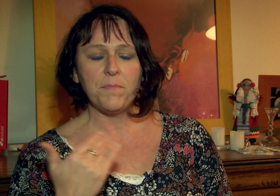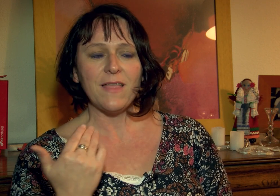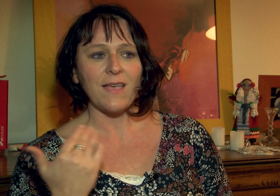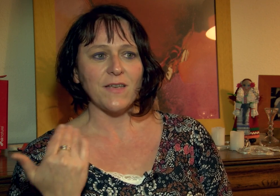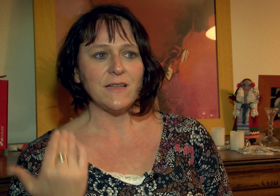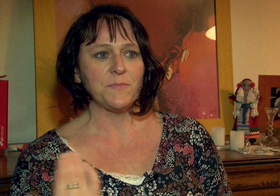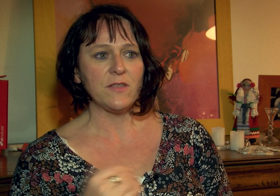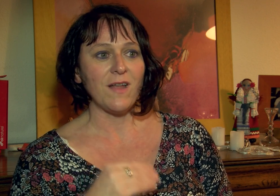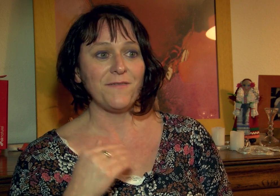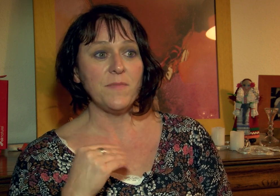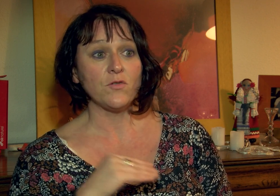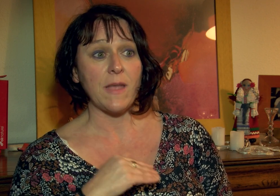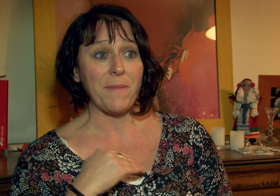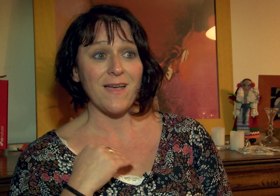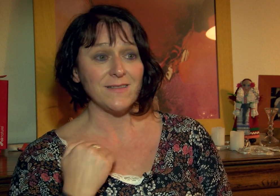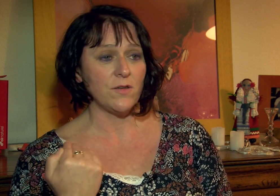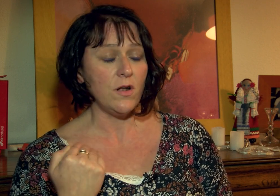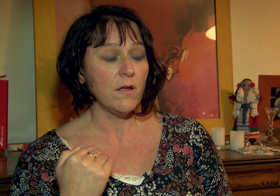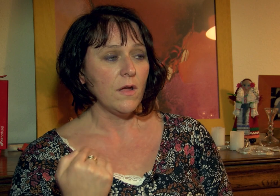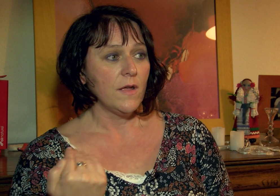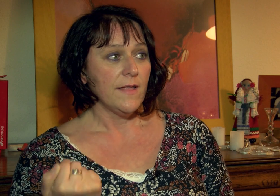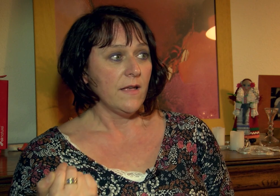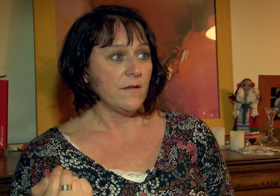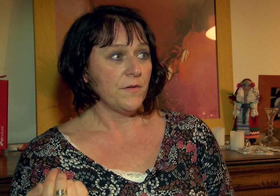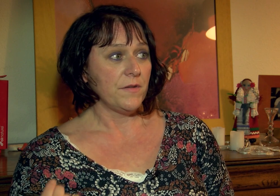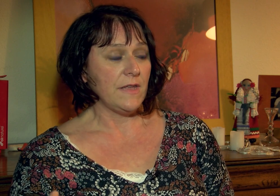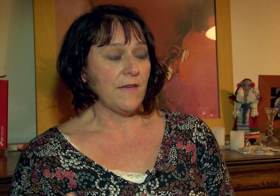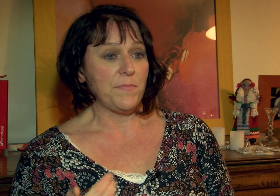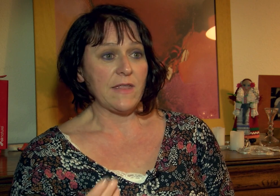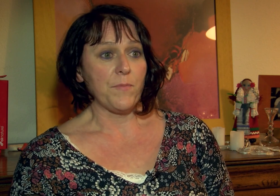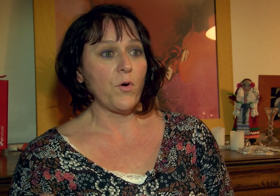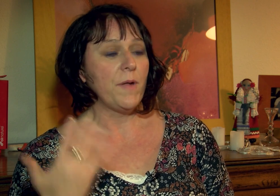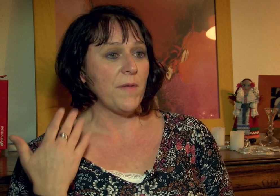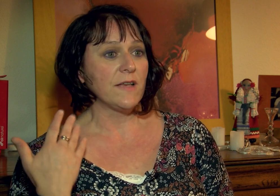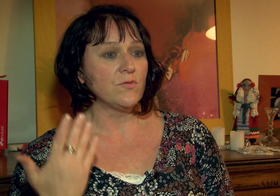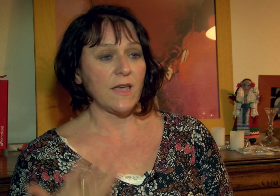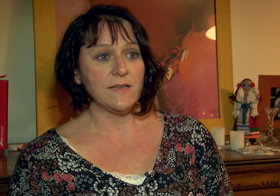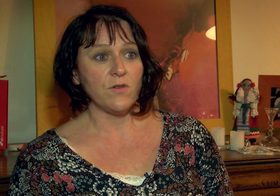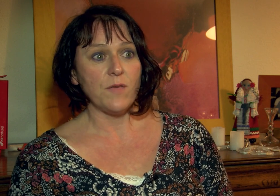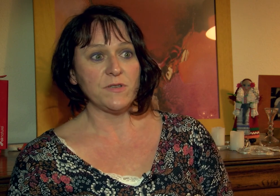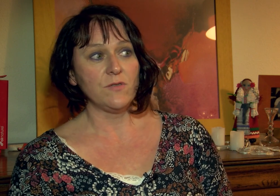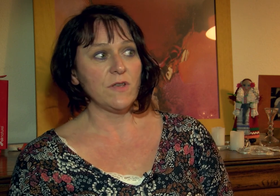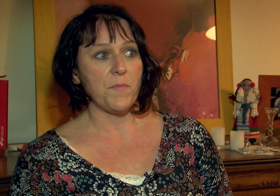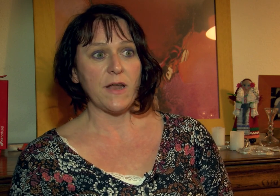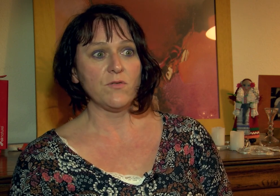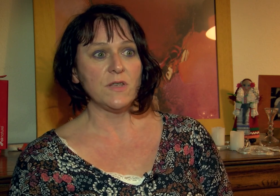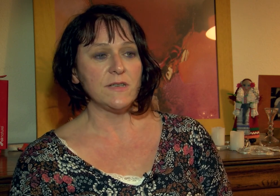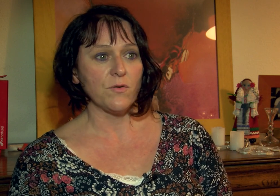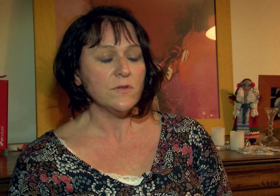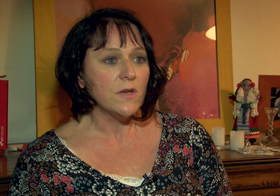pas traversé l'esprit. Dans la famille, on n'en a pas un seul. Il y avait peut-être un problème à résoudre avec ses oreilles puisqu'il nous avait parlé d'otite séreuse.